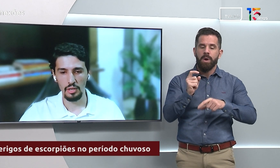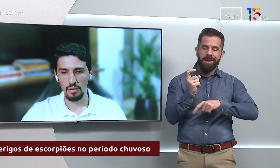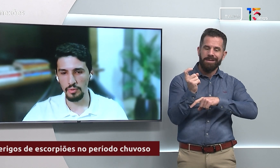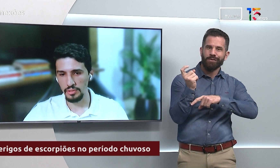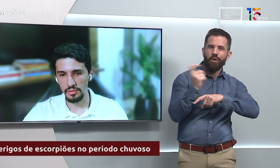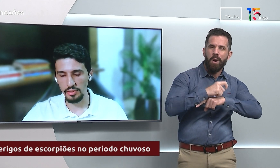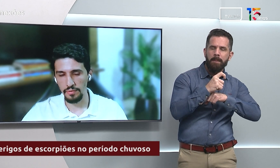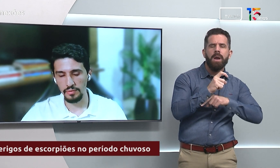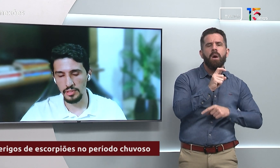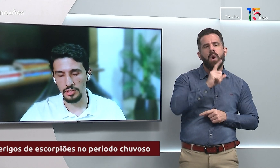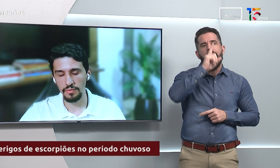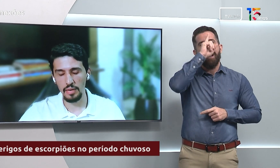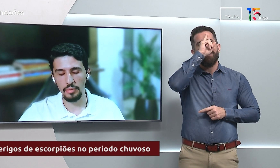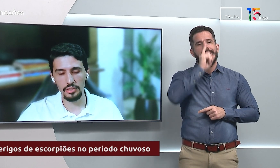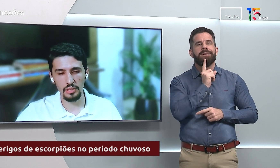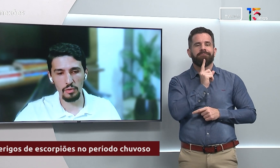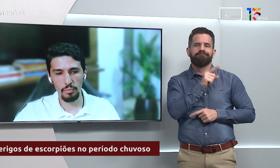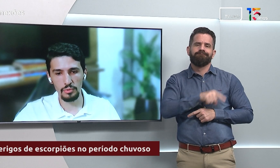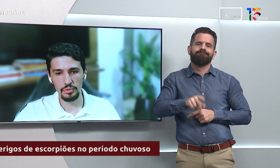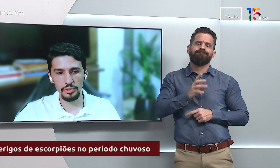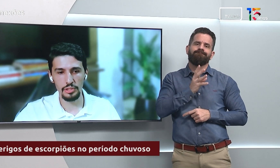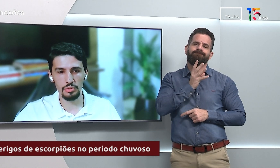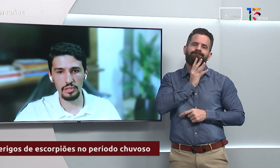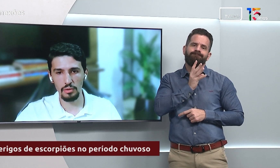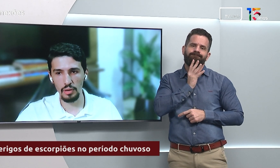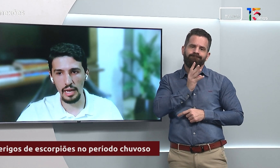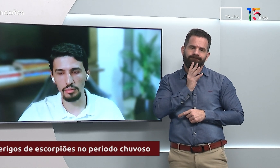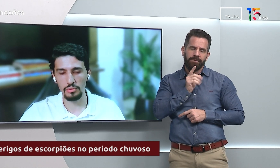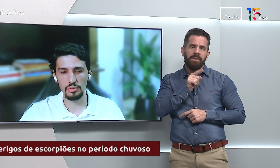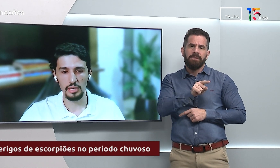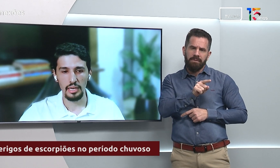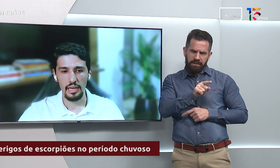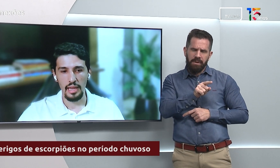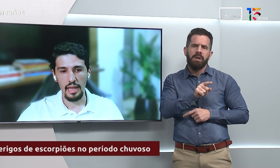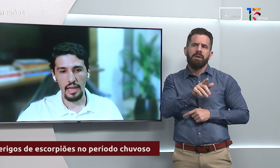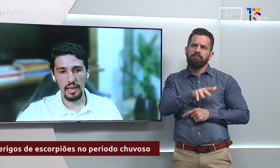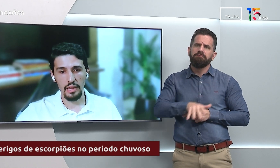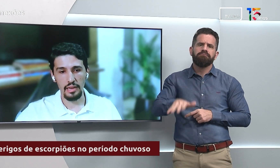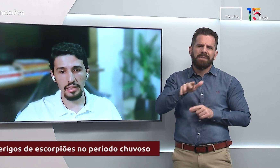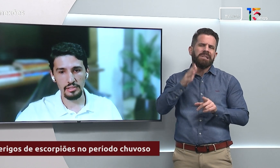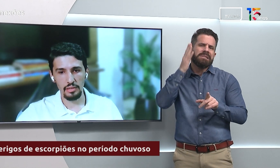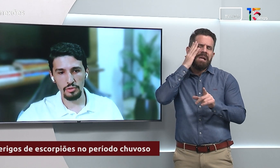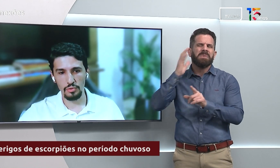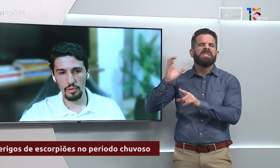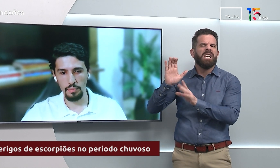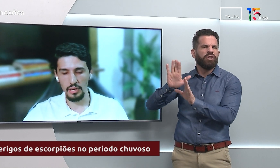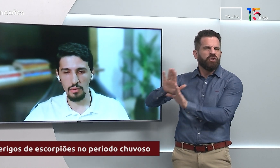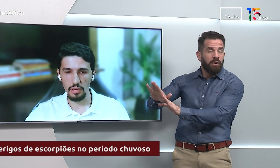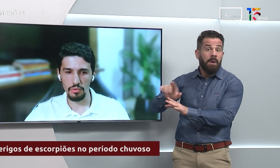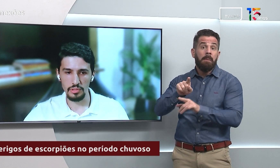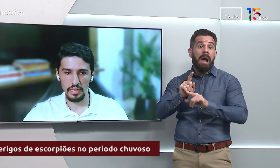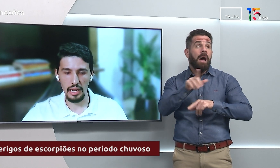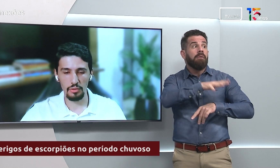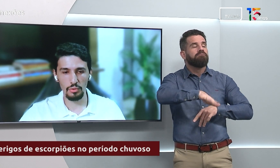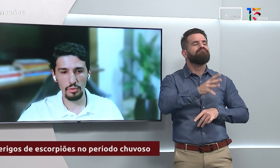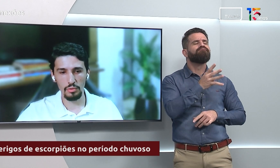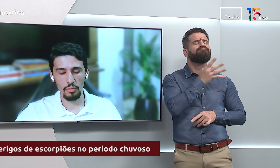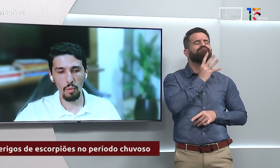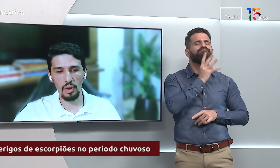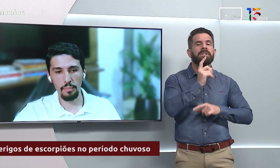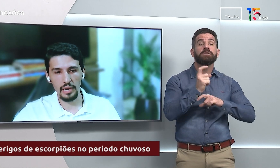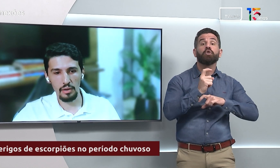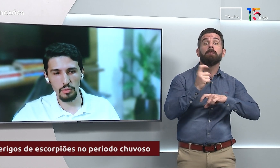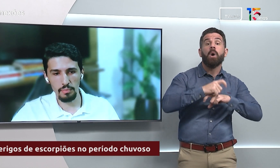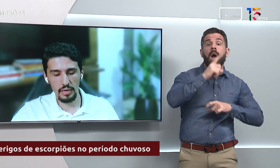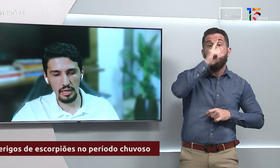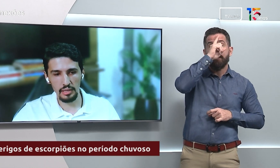amarelo, conhecido cientificamente ali como Titius cerulatus. Esse é o escorpião que é considerado